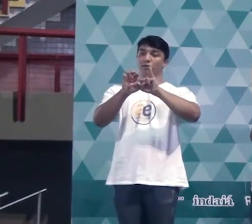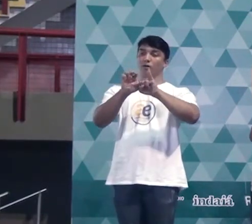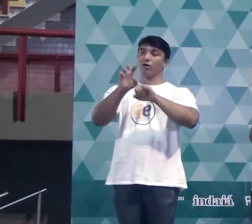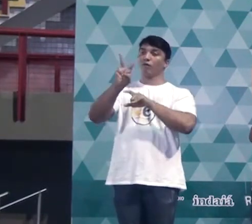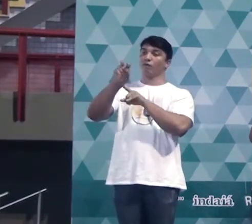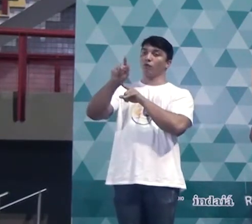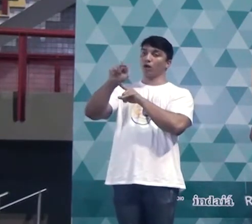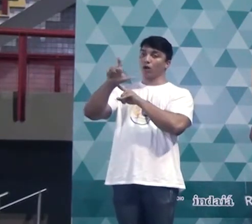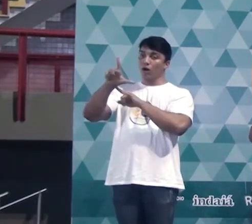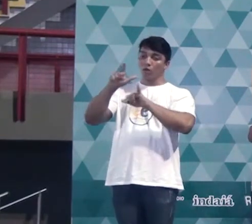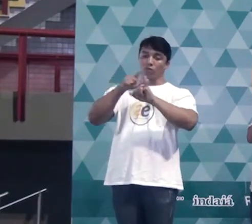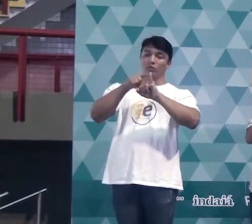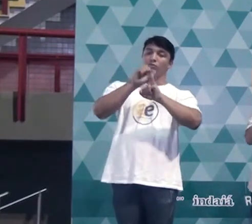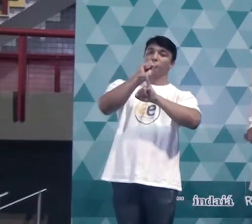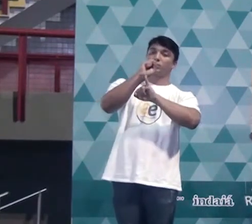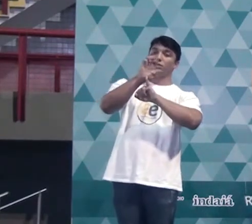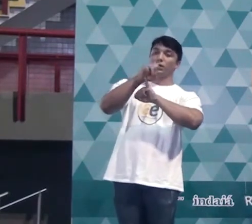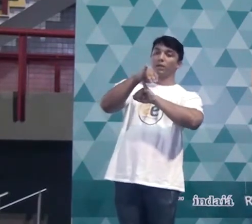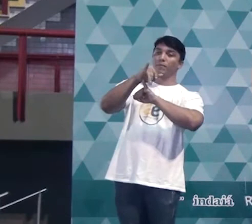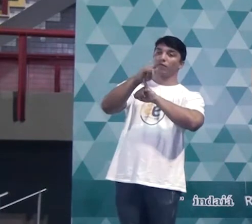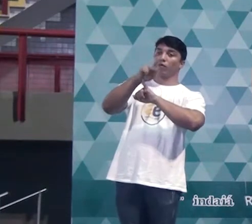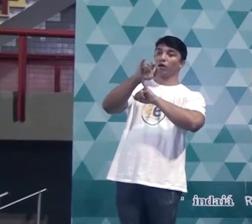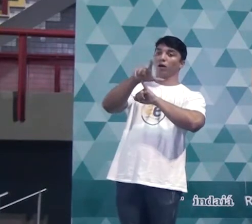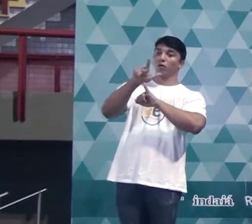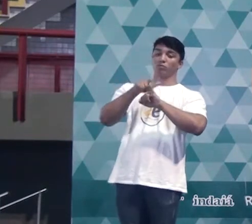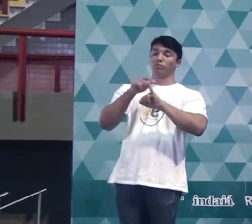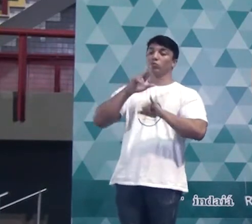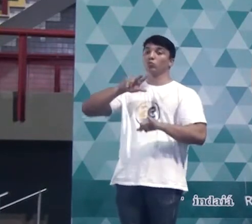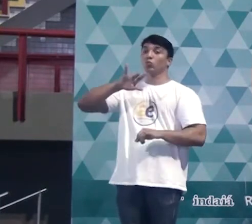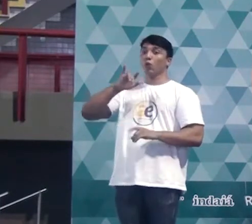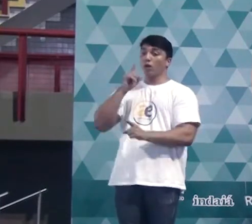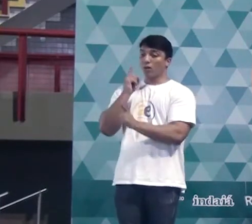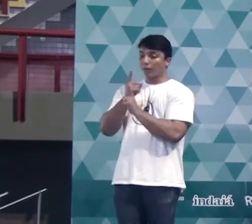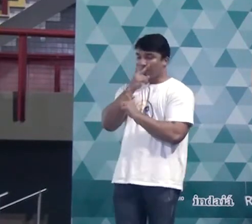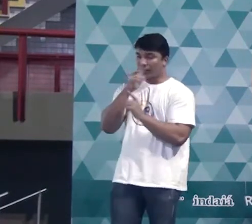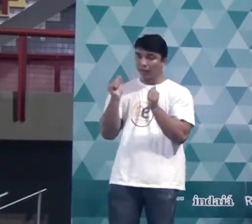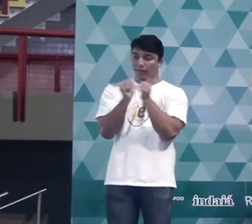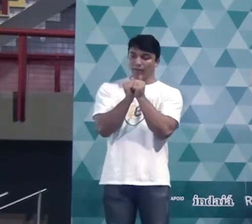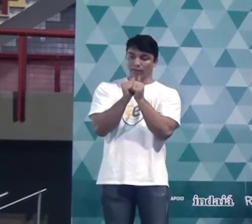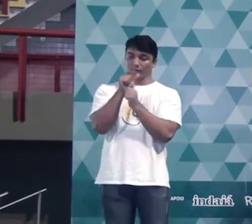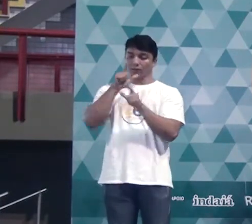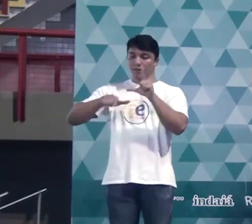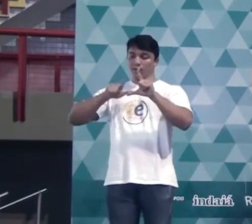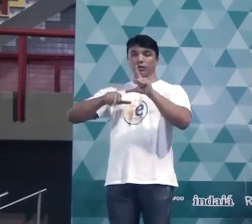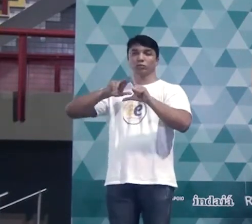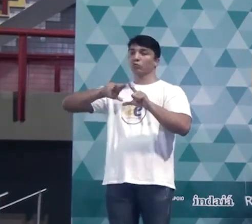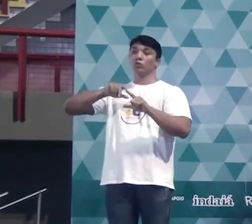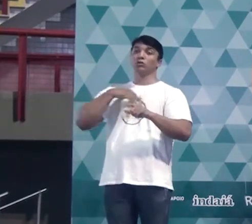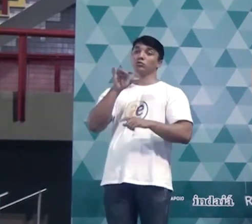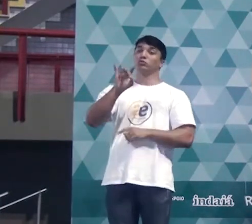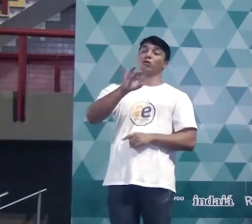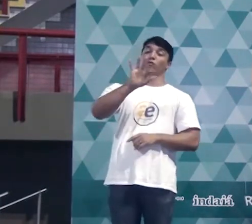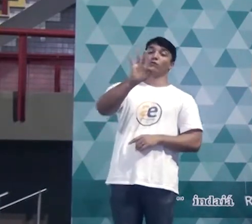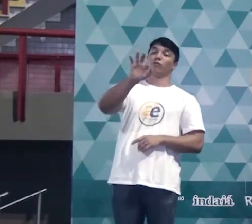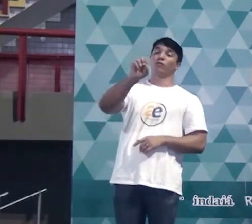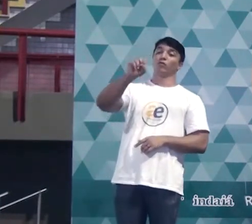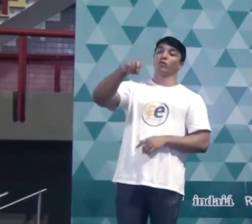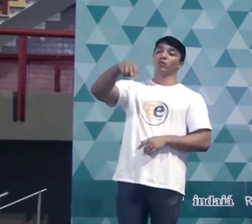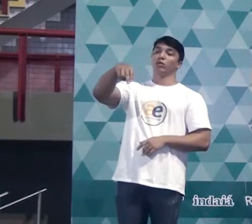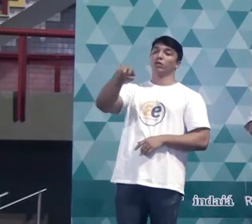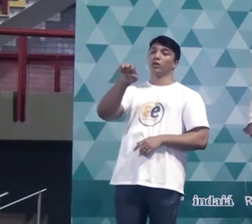ó. Vogal, semivogal. Não é encontro de letras, é encontro de fonemas.